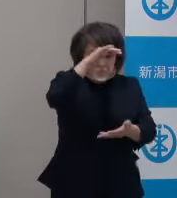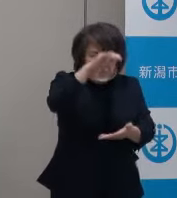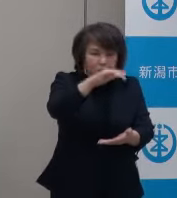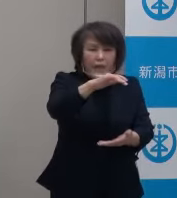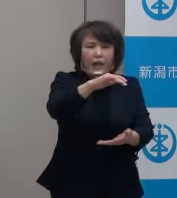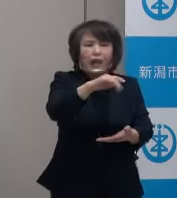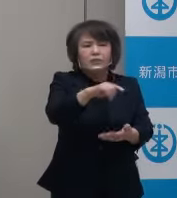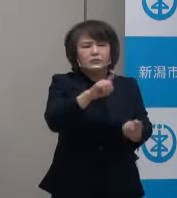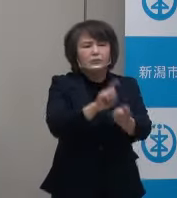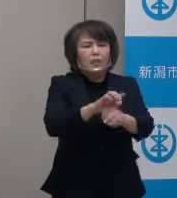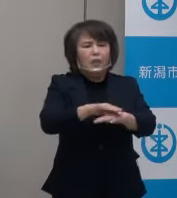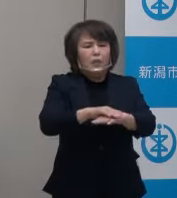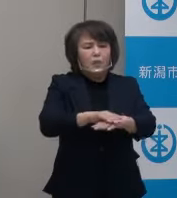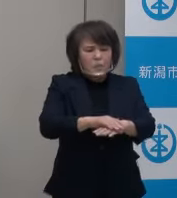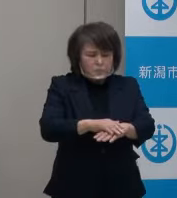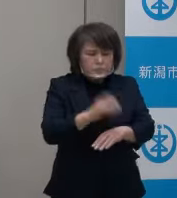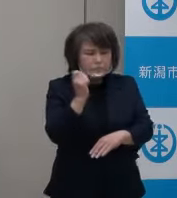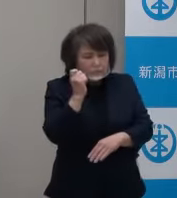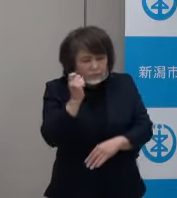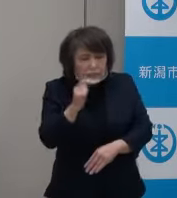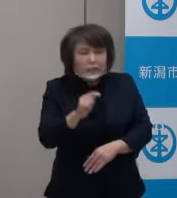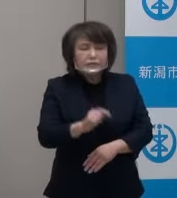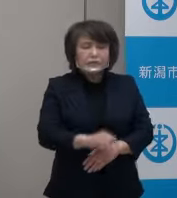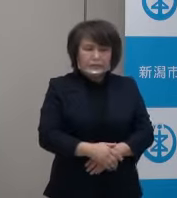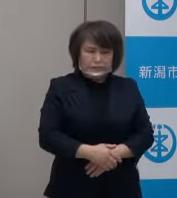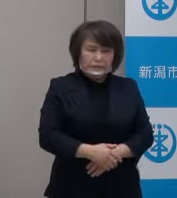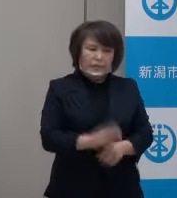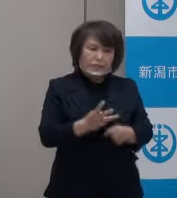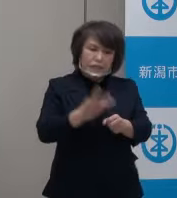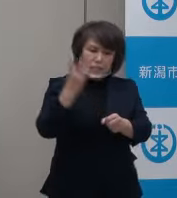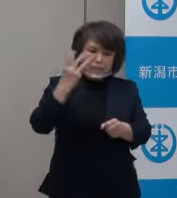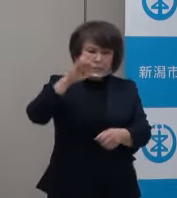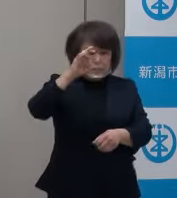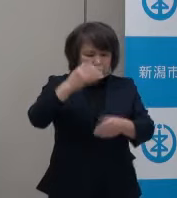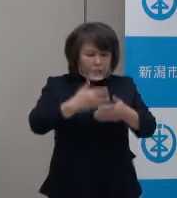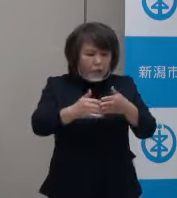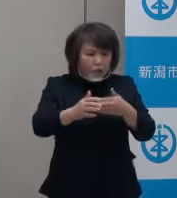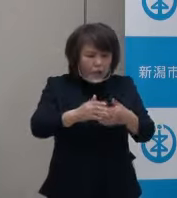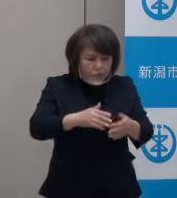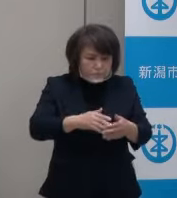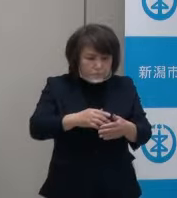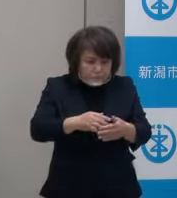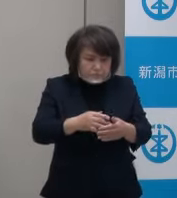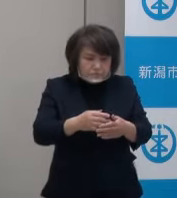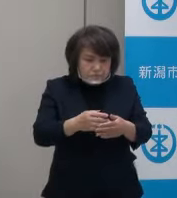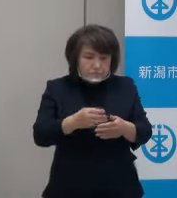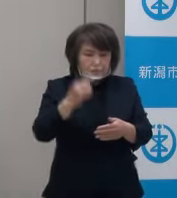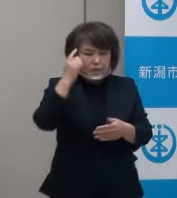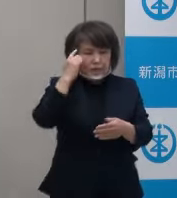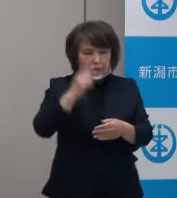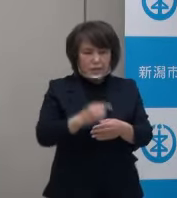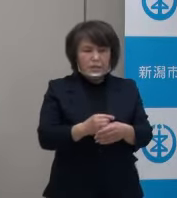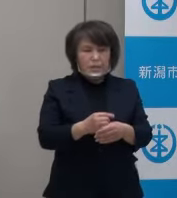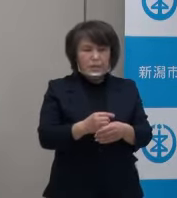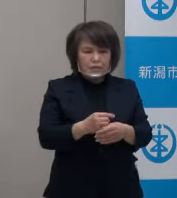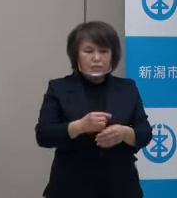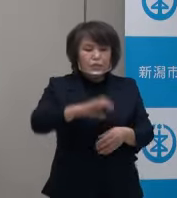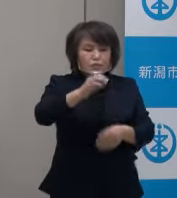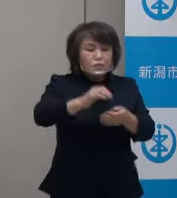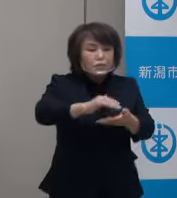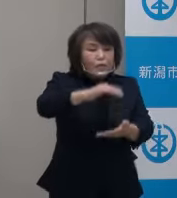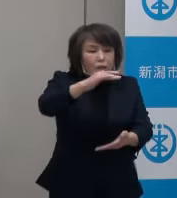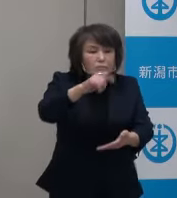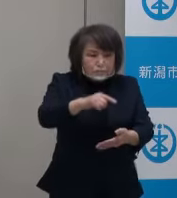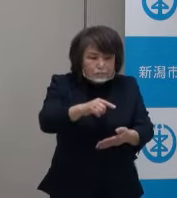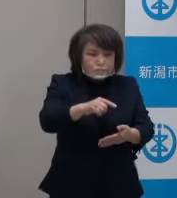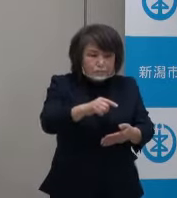への対応は大変難しいことから、3年前の大雪の経験を踏まえ、新潟市では降雪時の稼